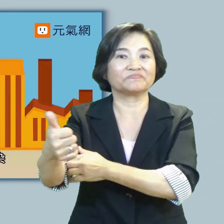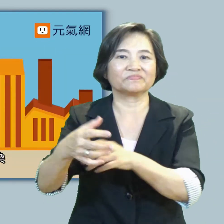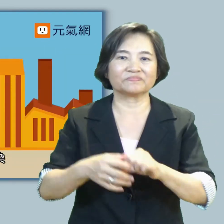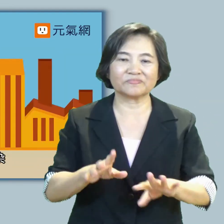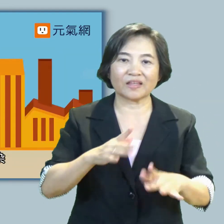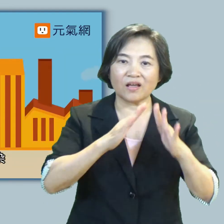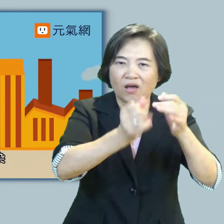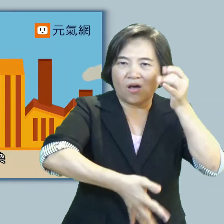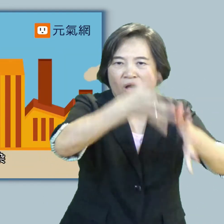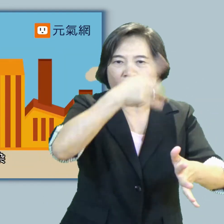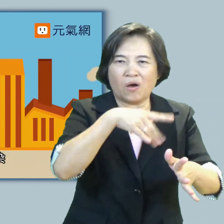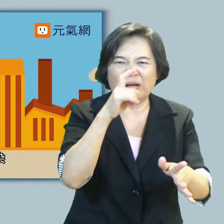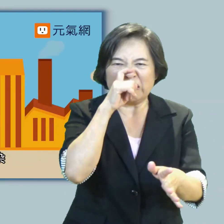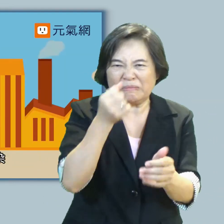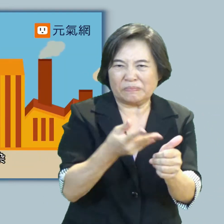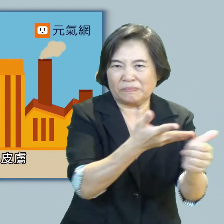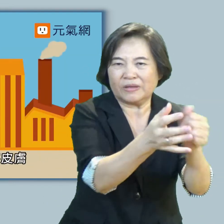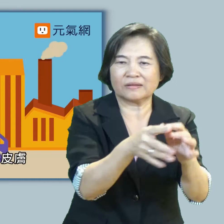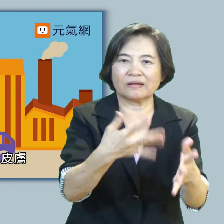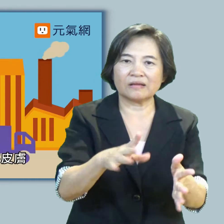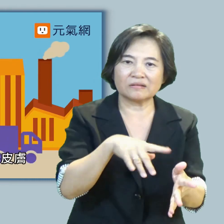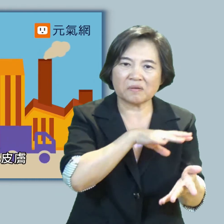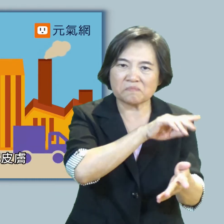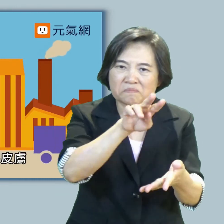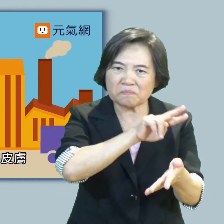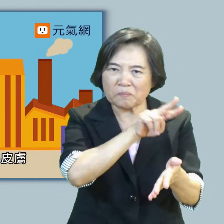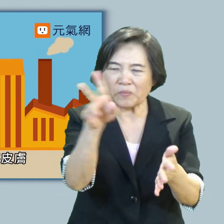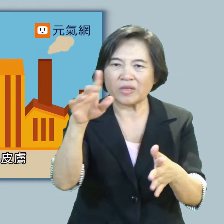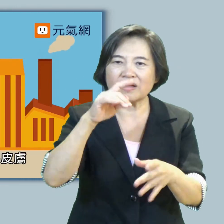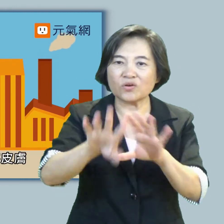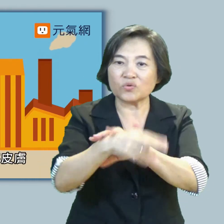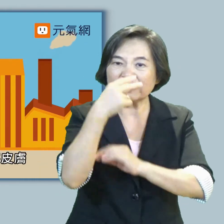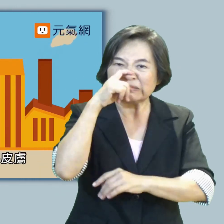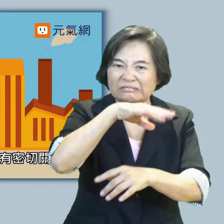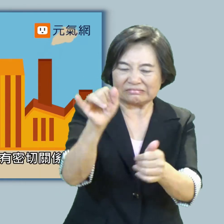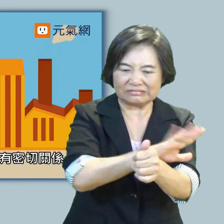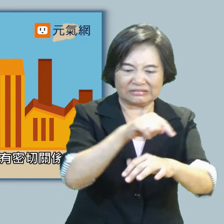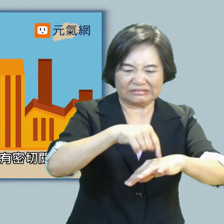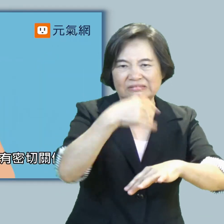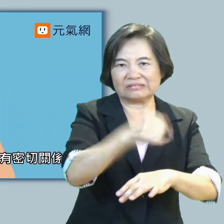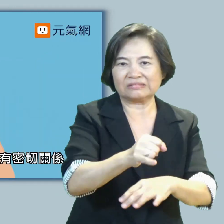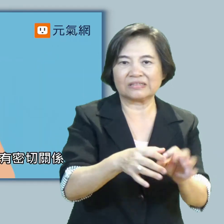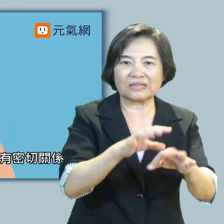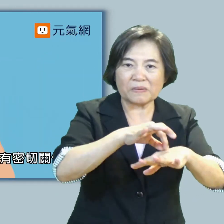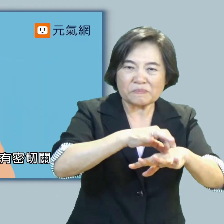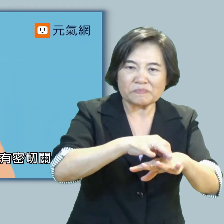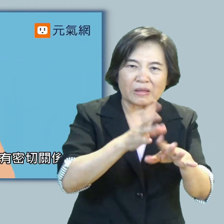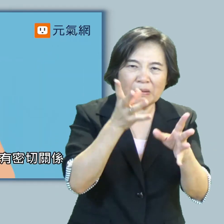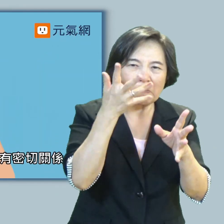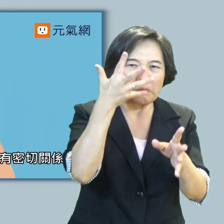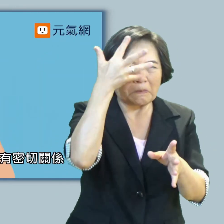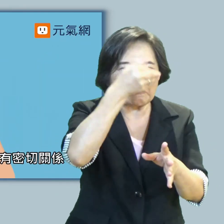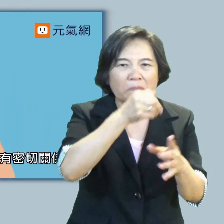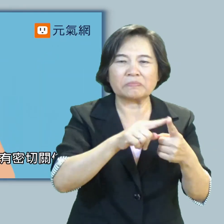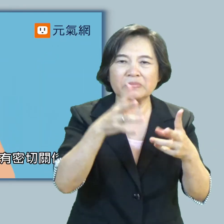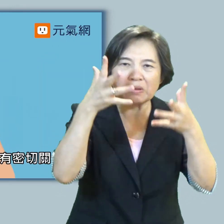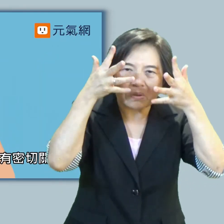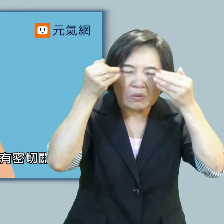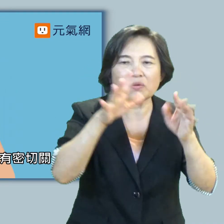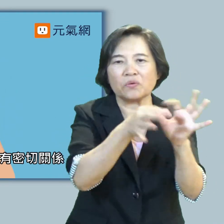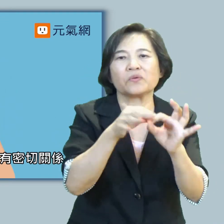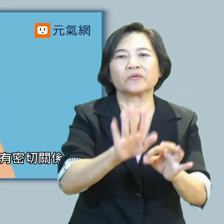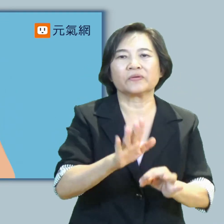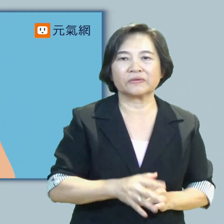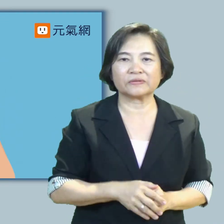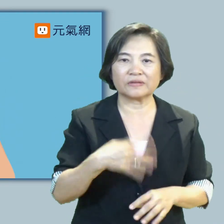康。市中心有大量的污染，不少证据显示空污伤害皮肤，与脸部皮肤的色素沉淀和皱纹都有密切